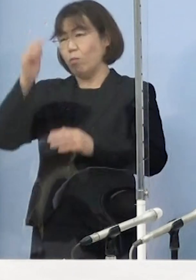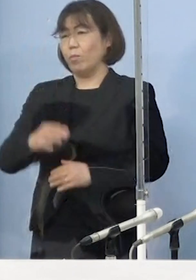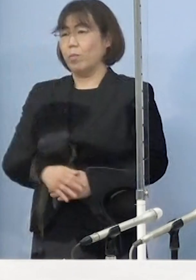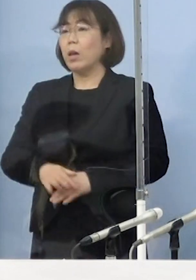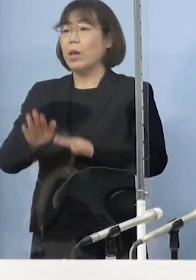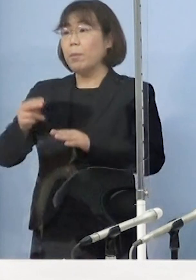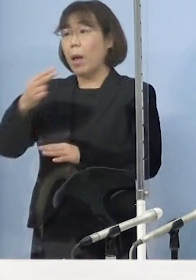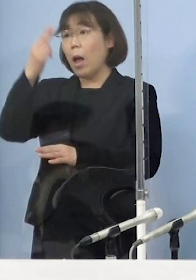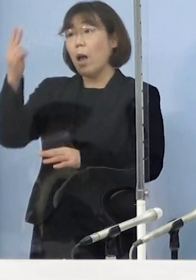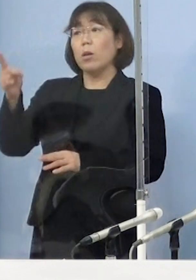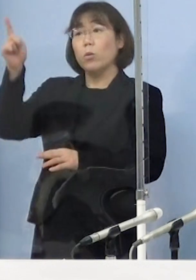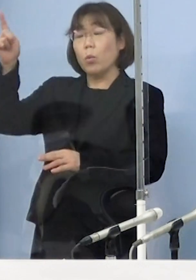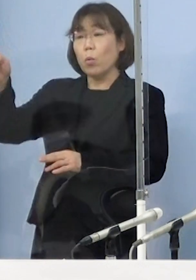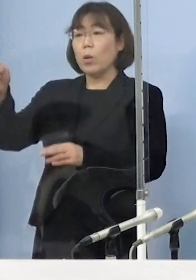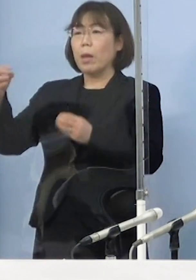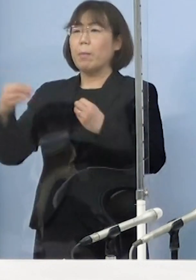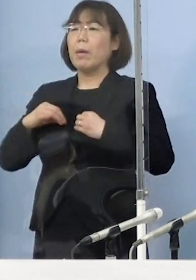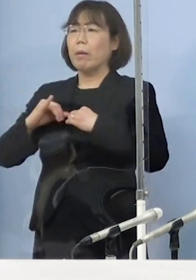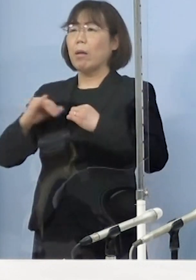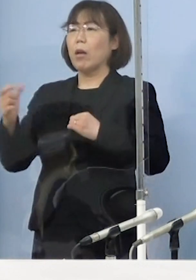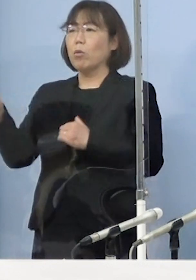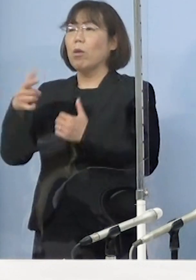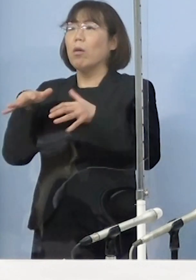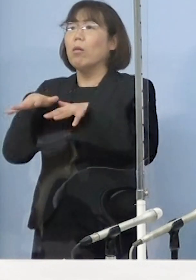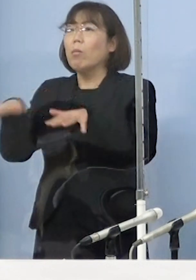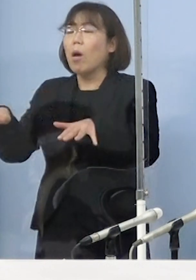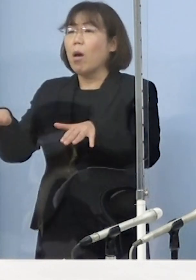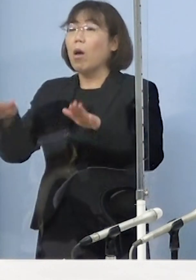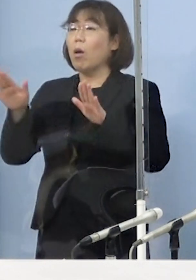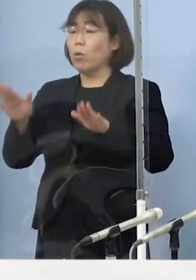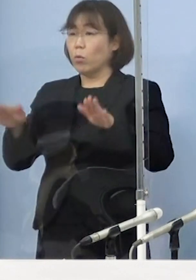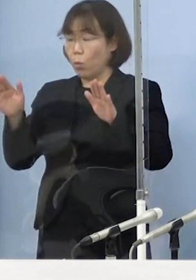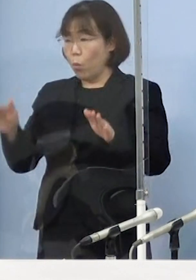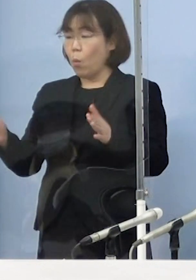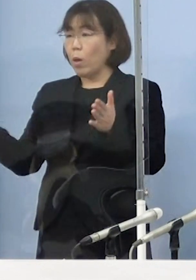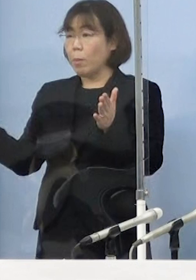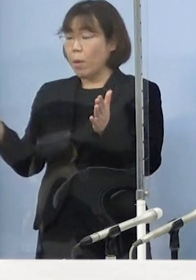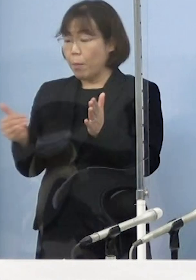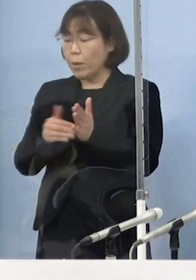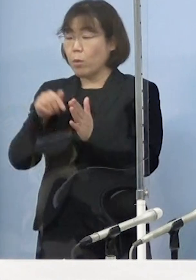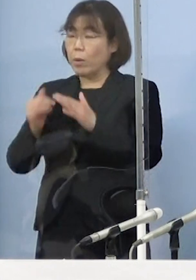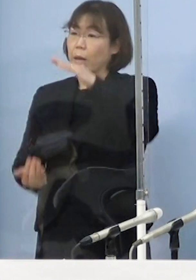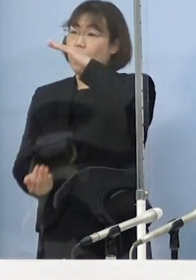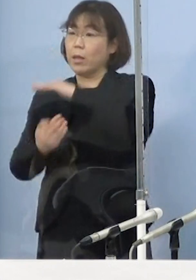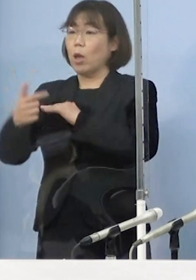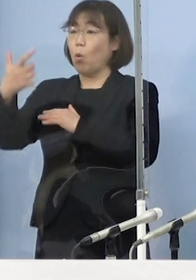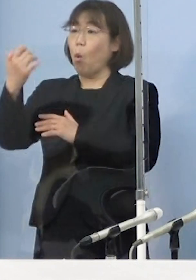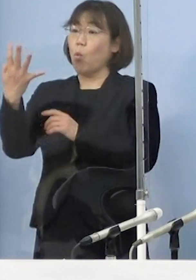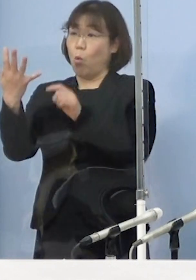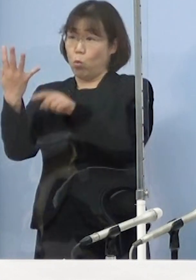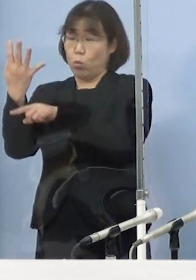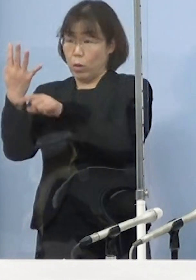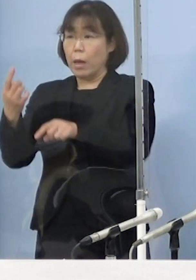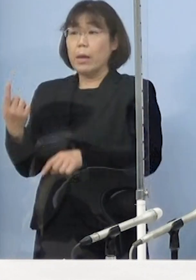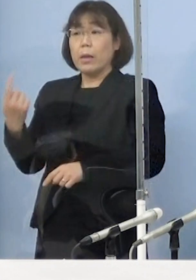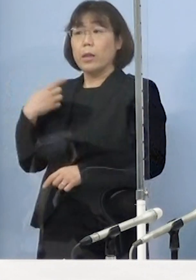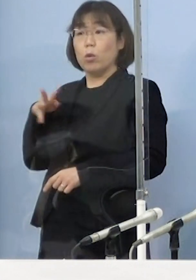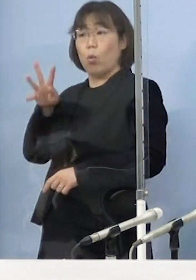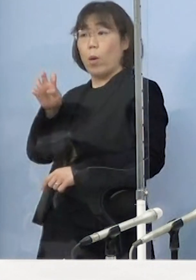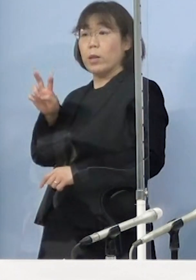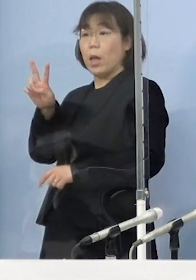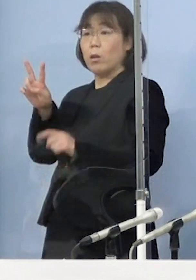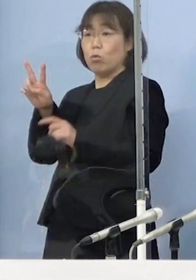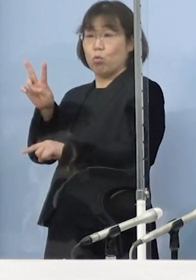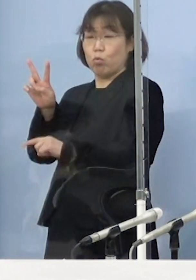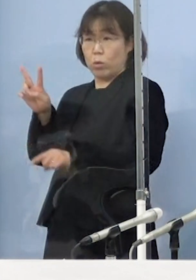拡大、実は今日富山県過去最高値64、昨日は32だったんですよ